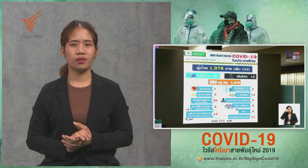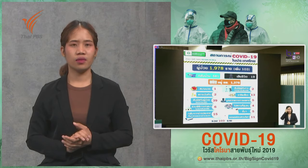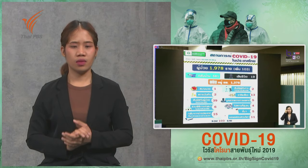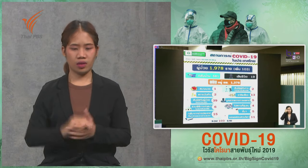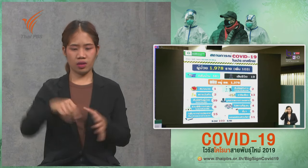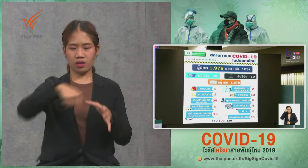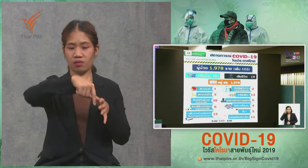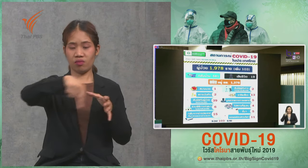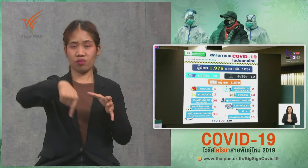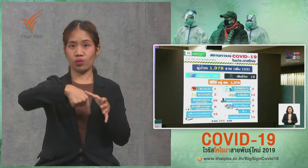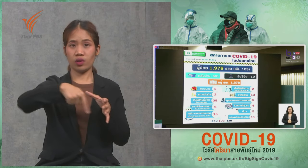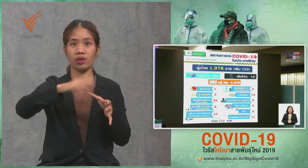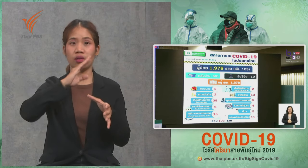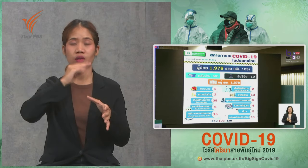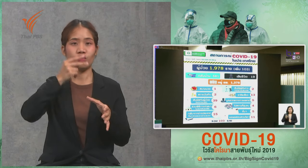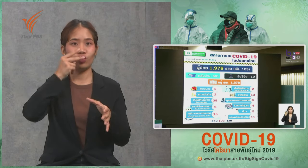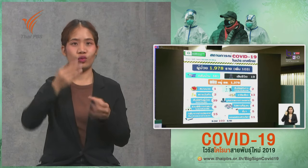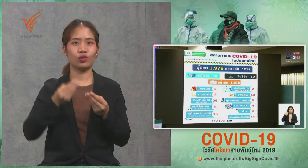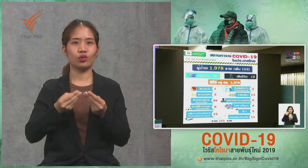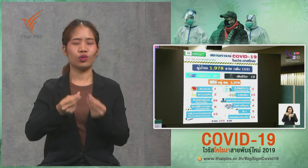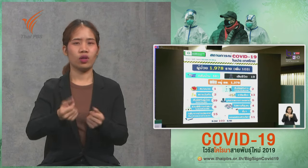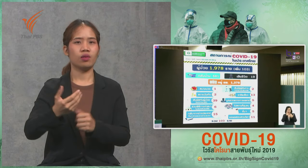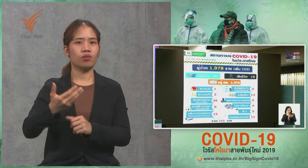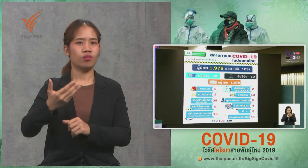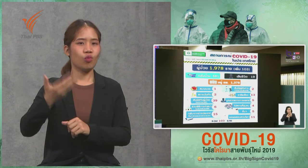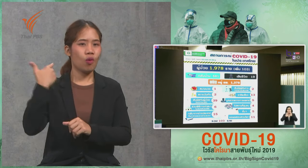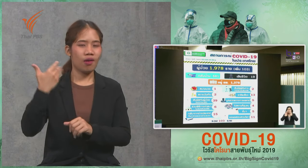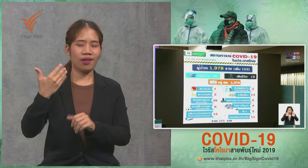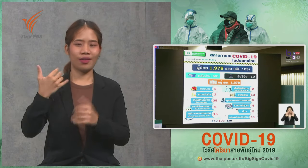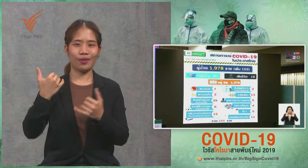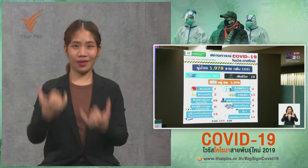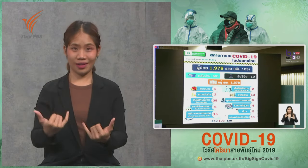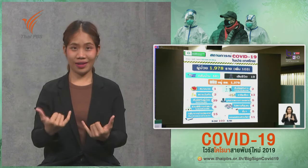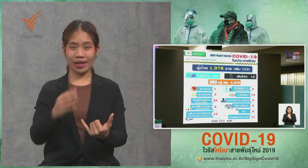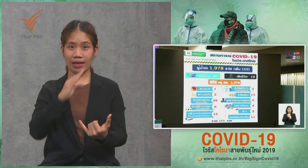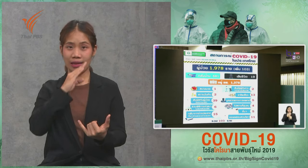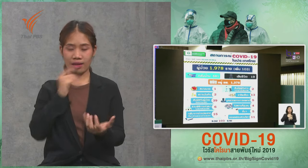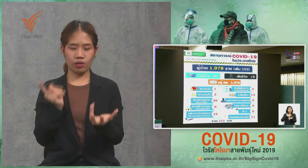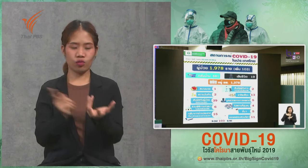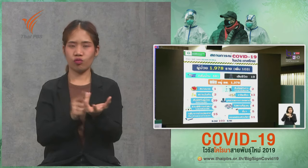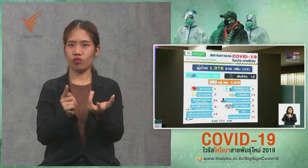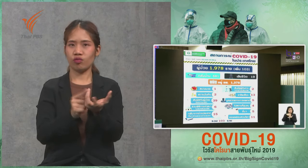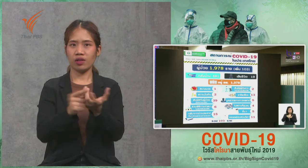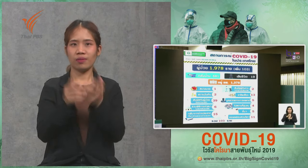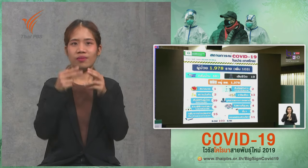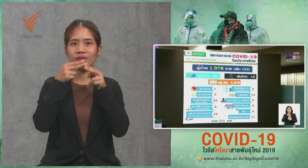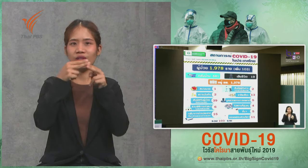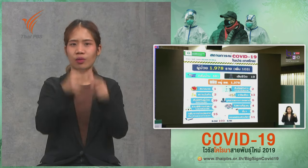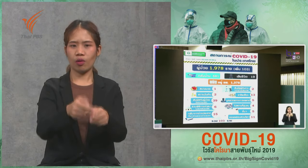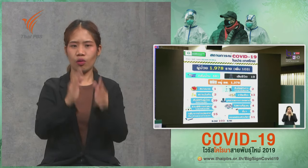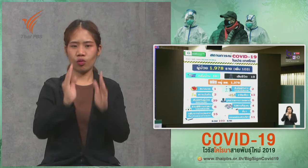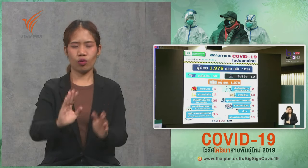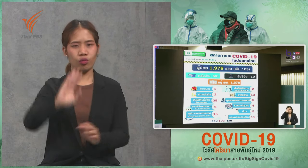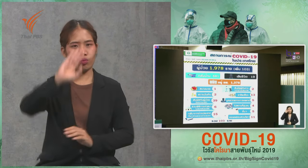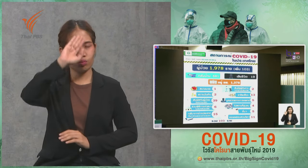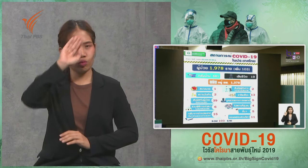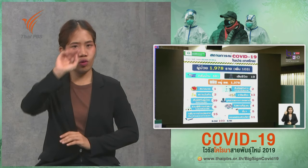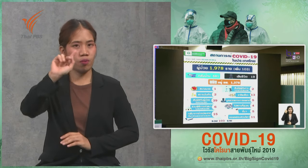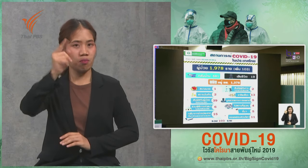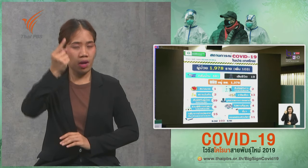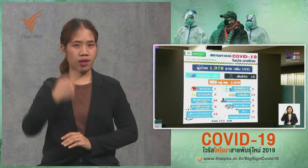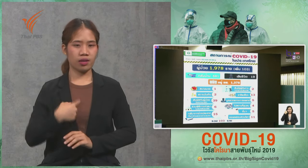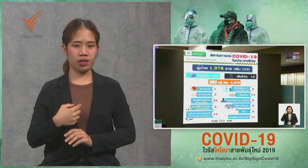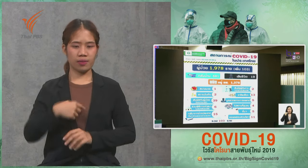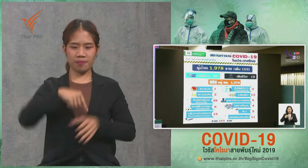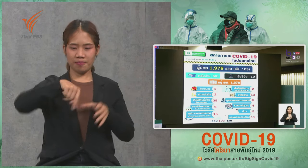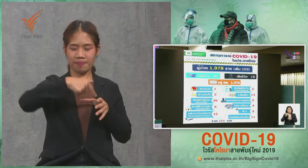เนี้ยนะครับถ้าเราดูตัวเลขเมื่อวานกับวันเนี้ยนะครับอยากจะเรียนว่าอย่างนี้ครับถ้าเรานับเฉพาะจำนวนผู้ป่วยรายใหม่ที่ติดเชื้อในประเทศ